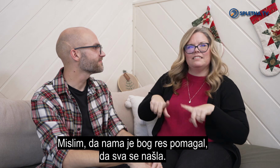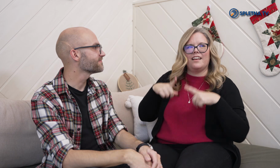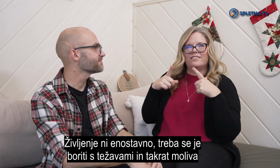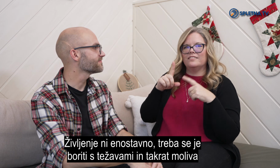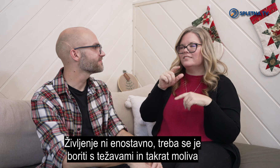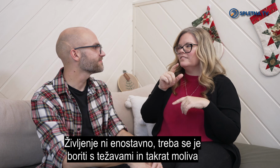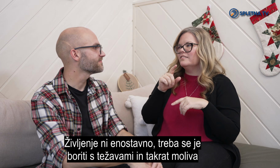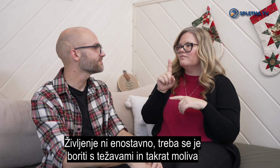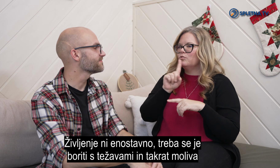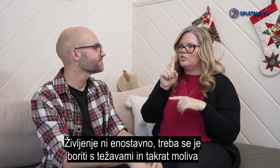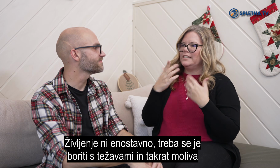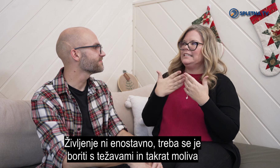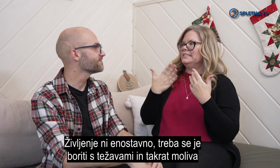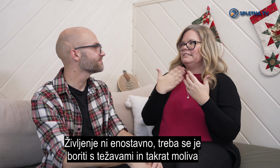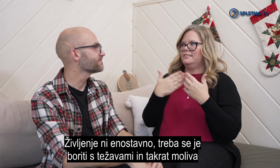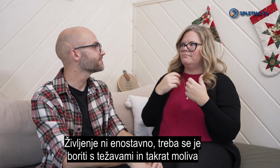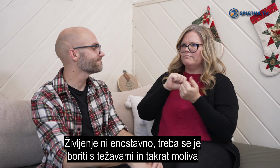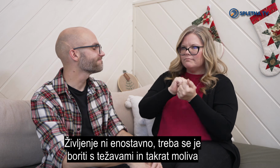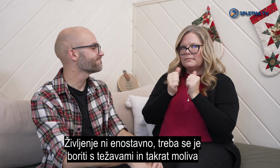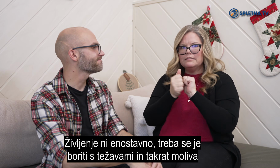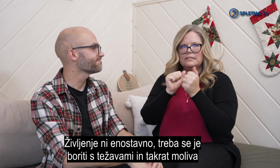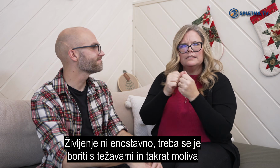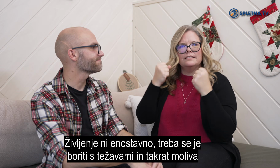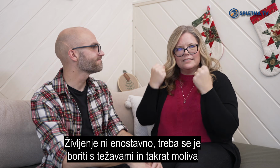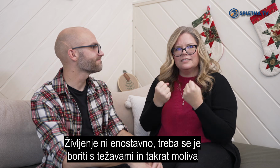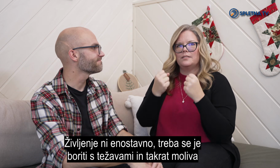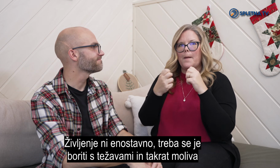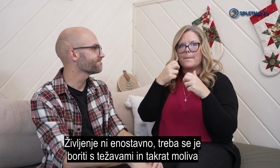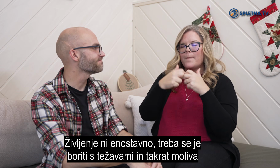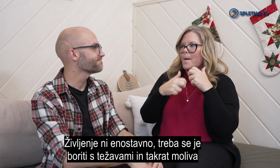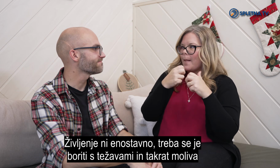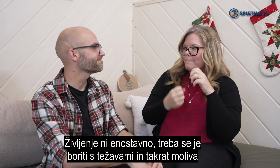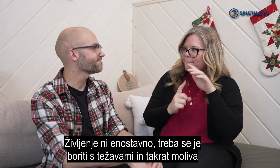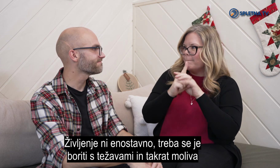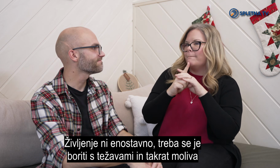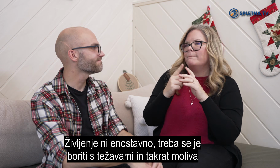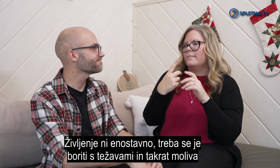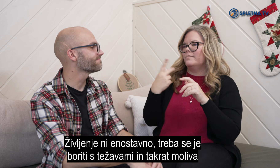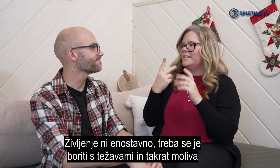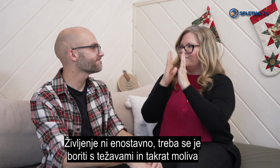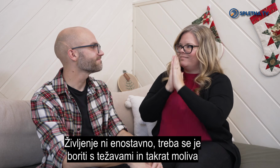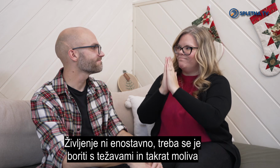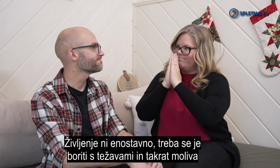Življenje ni enostavno. Treba se boriti s težavami in takrat moliva k Bogu, da nama pomaga.